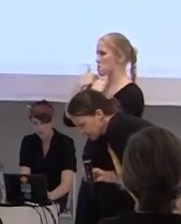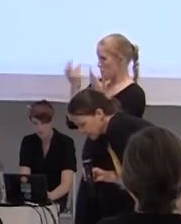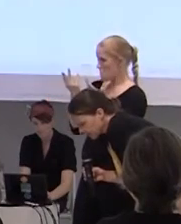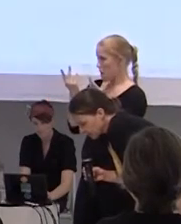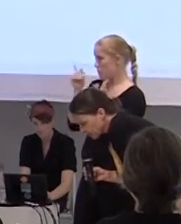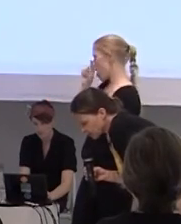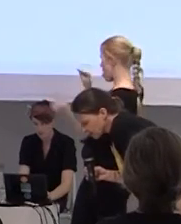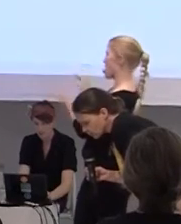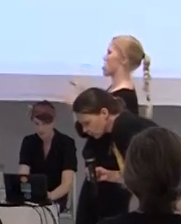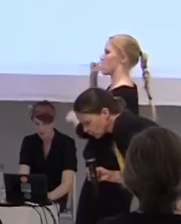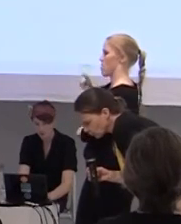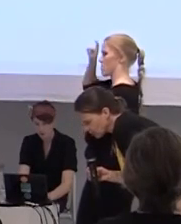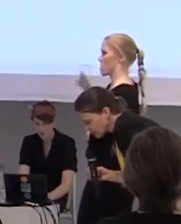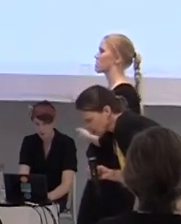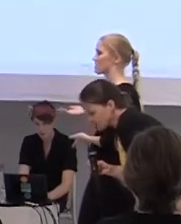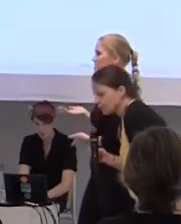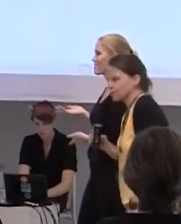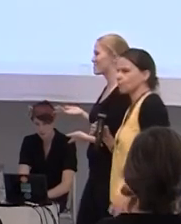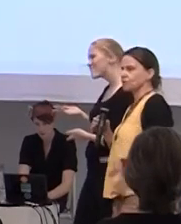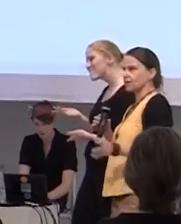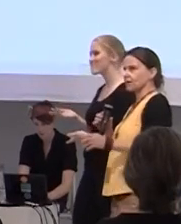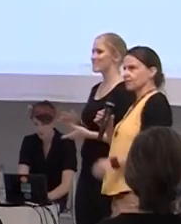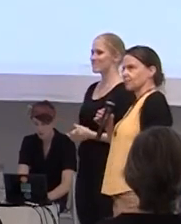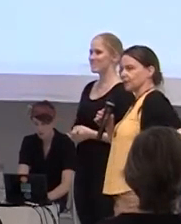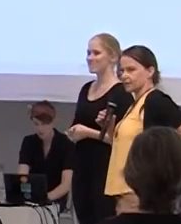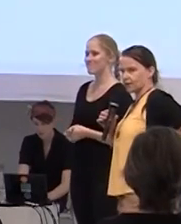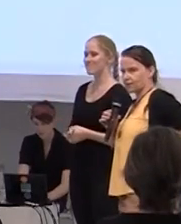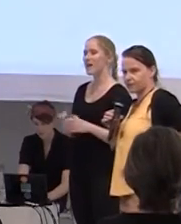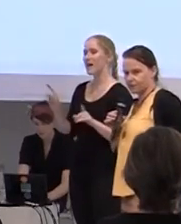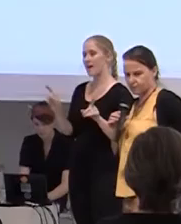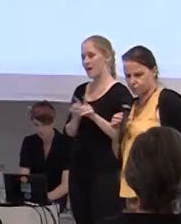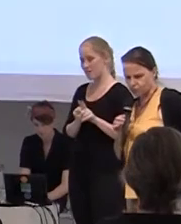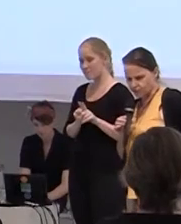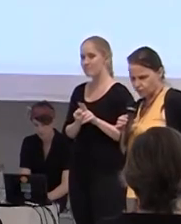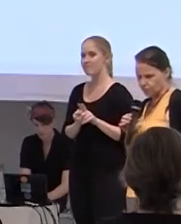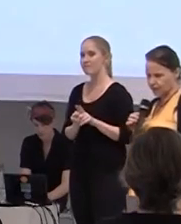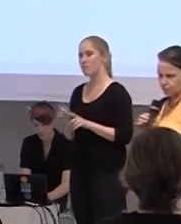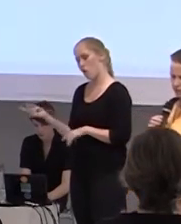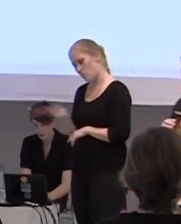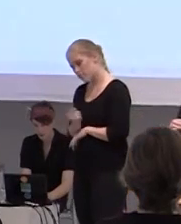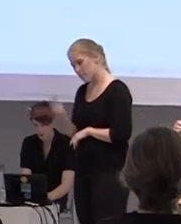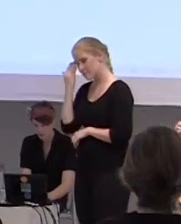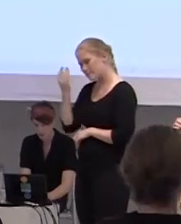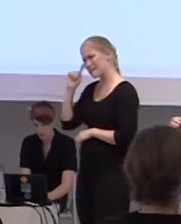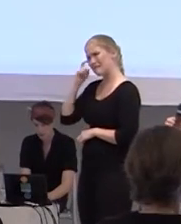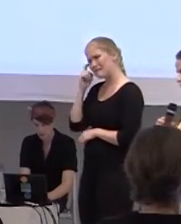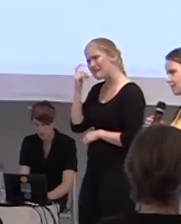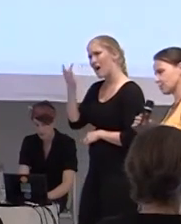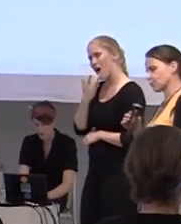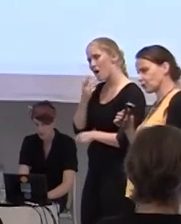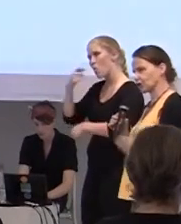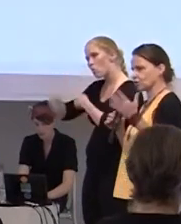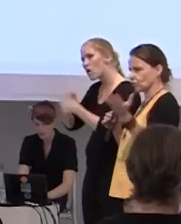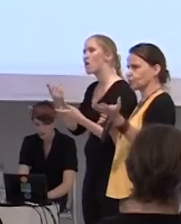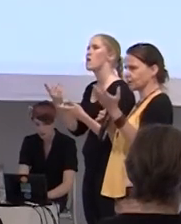A hodně se diskutovalo o tom, jak, nebo na obou stranách vlastně padaly takové úvahy o tom, jak to udělat s tím, aby ta komunikace